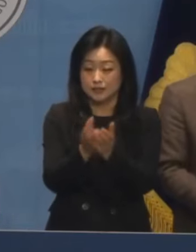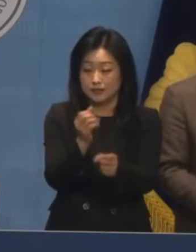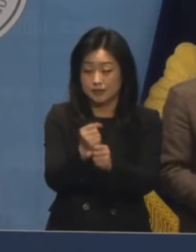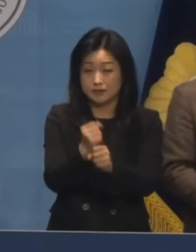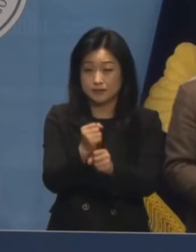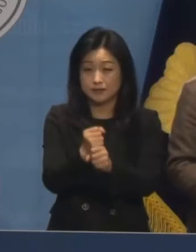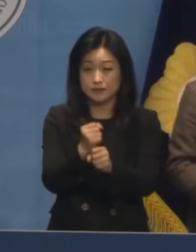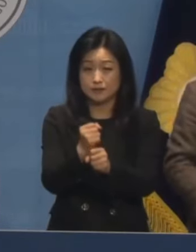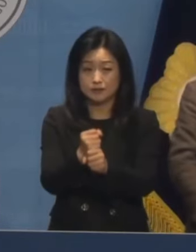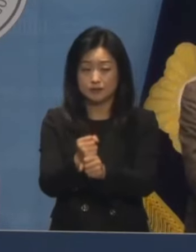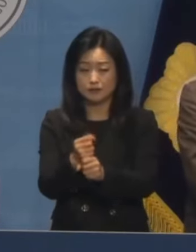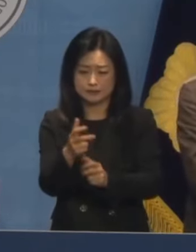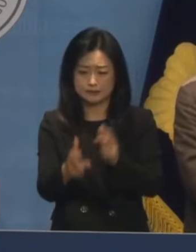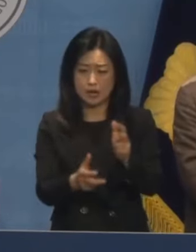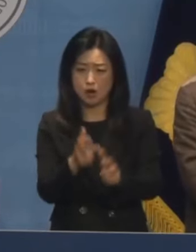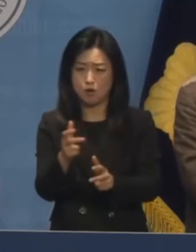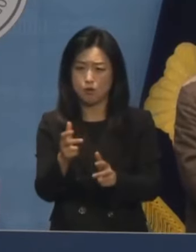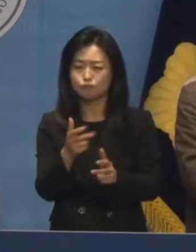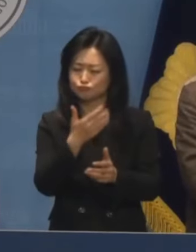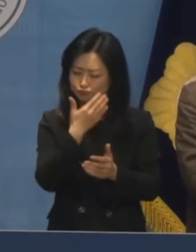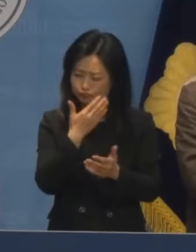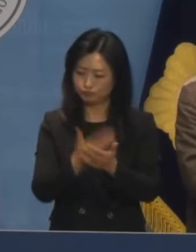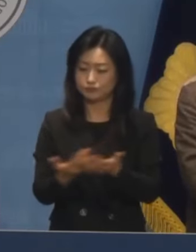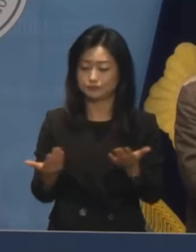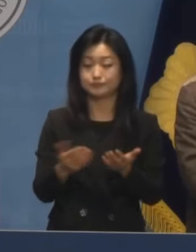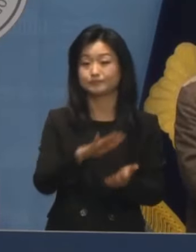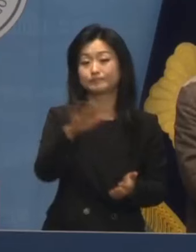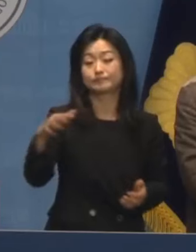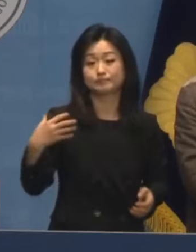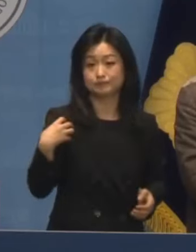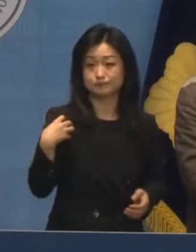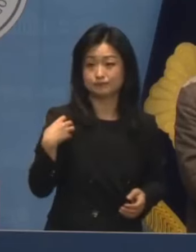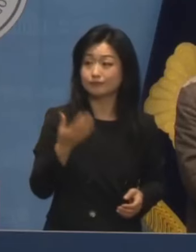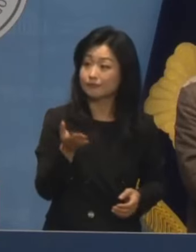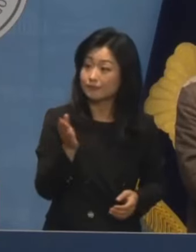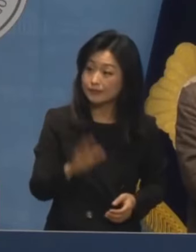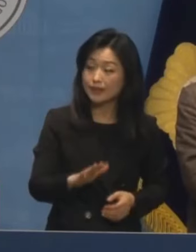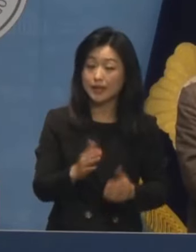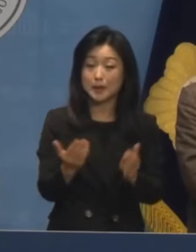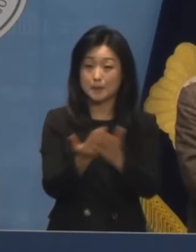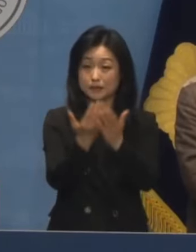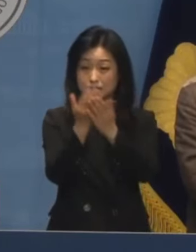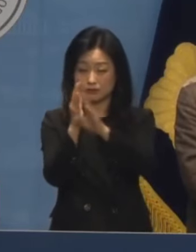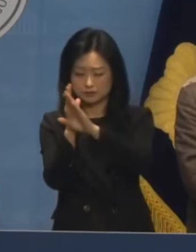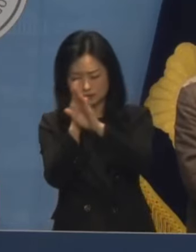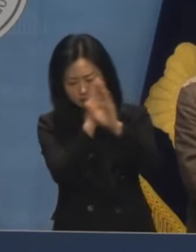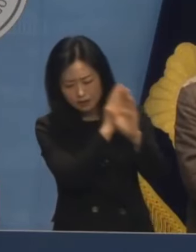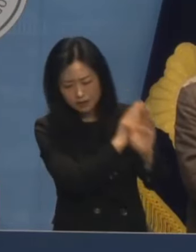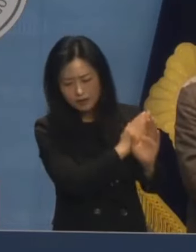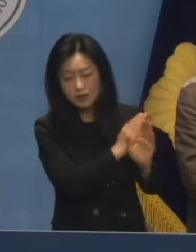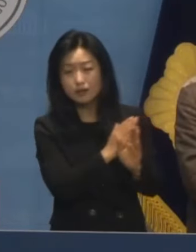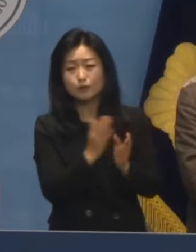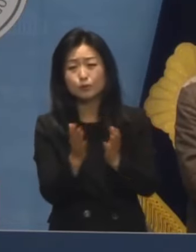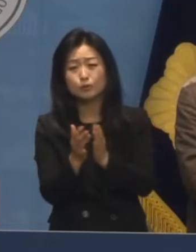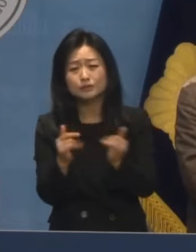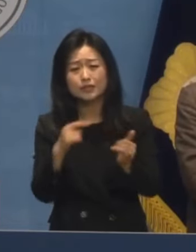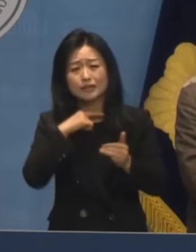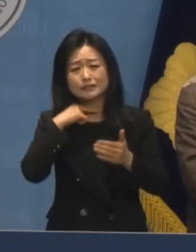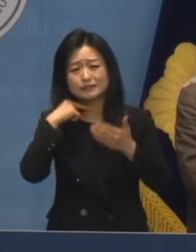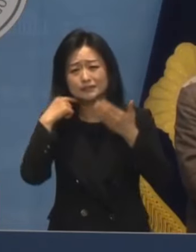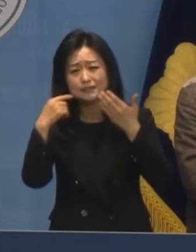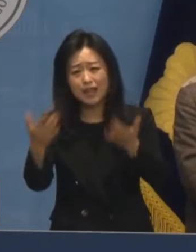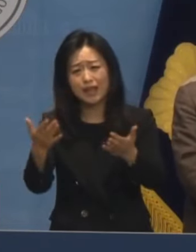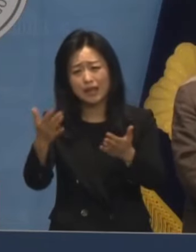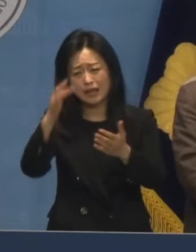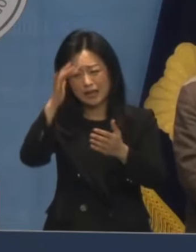같은 중공업을 통한 국가 경제를 지탱하는 중요한 지역입니다 하지만 그 발전의 이면에는 노동자들의 희생과